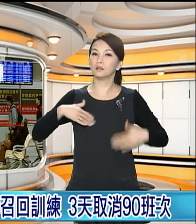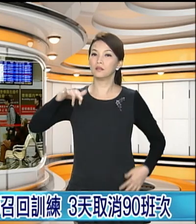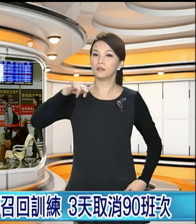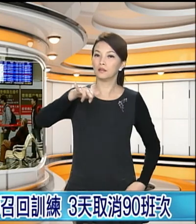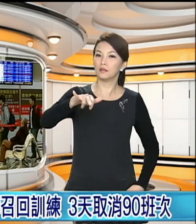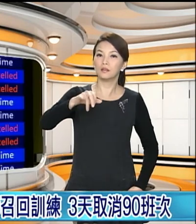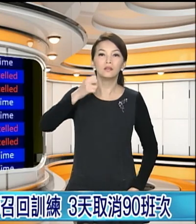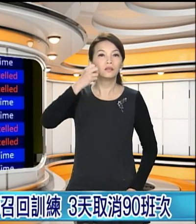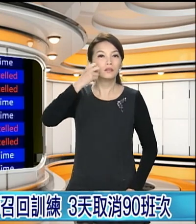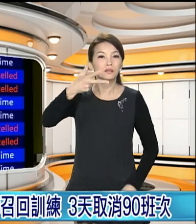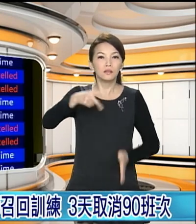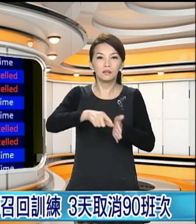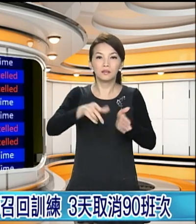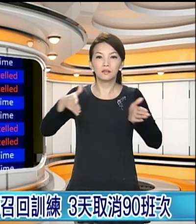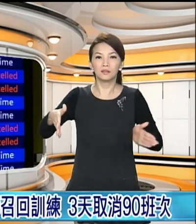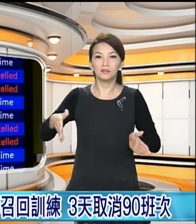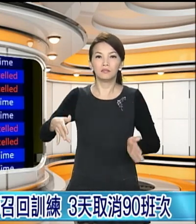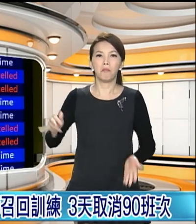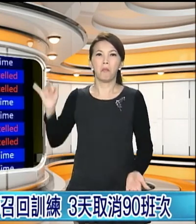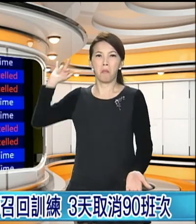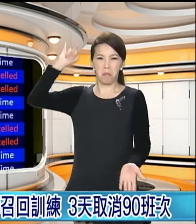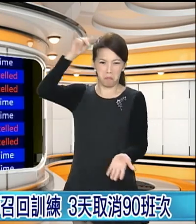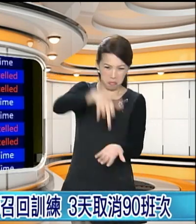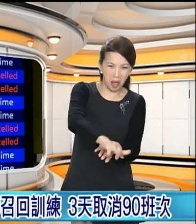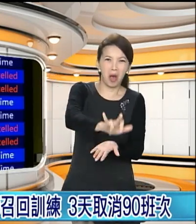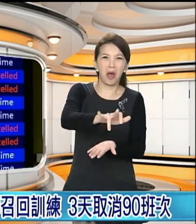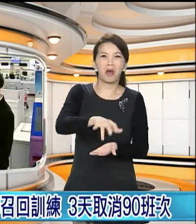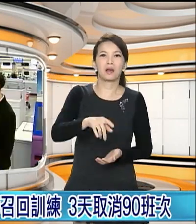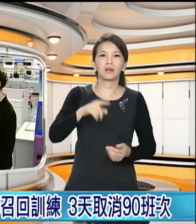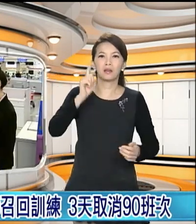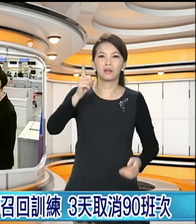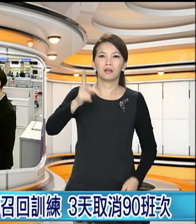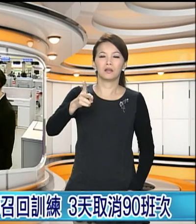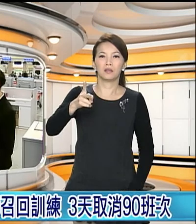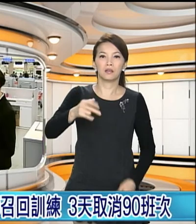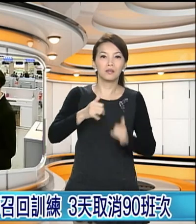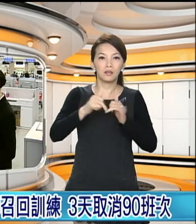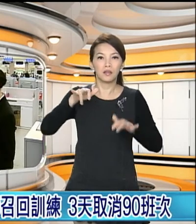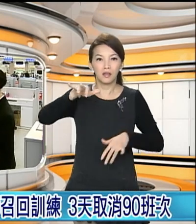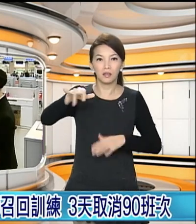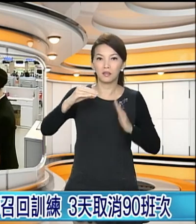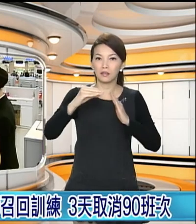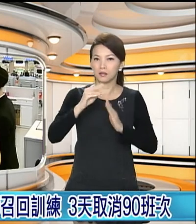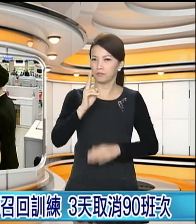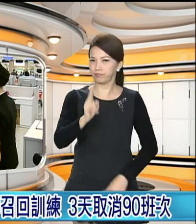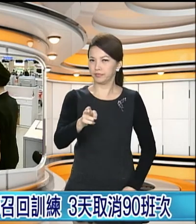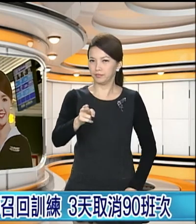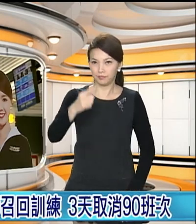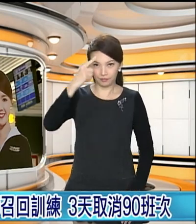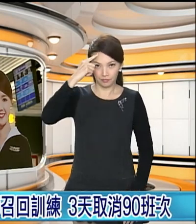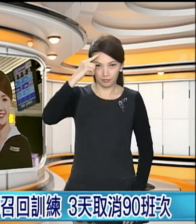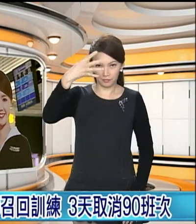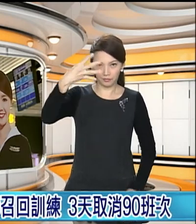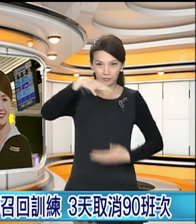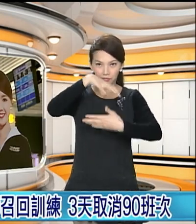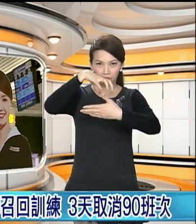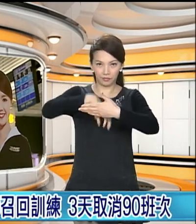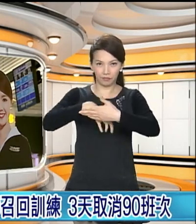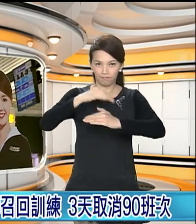复兴航空七个月内发生了两次空难，民航局要求在四天内全面召回 ATR 机队机